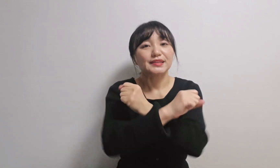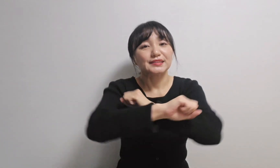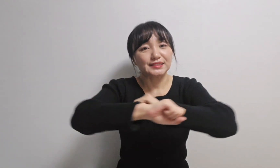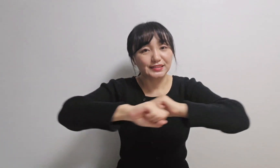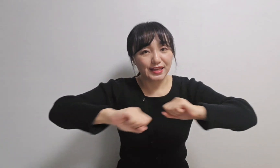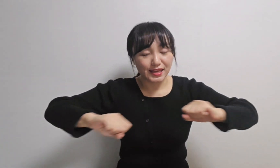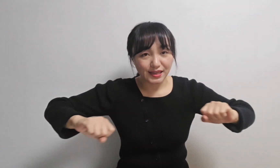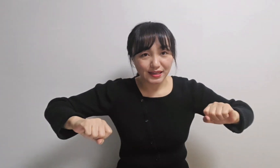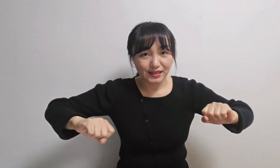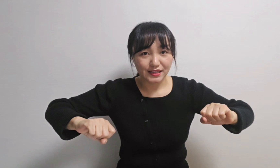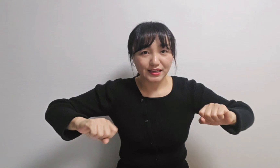들에